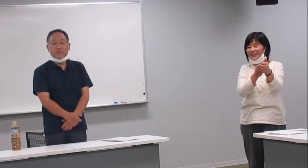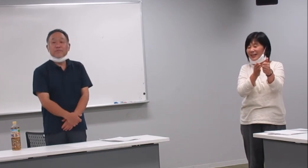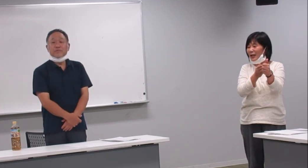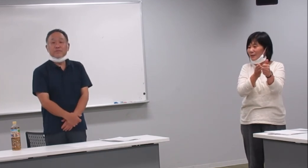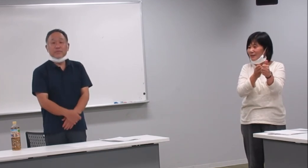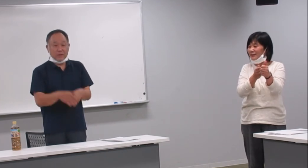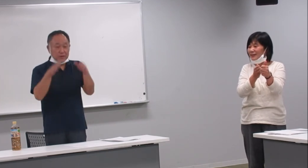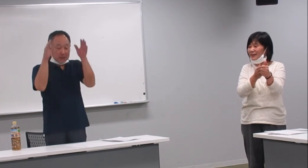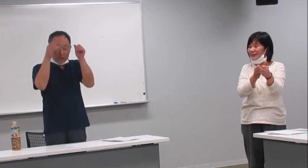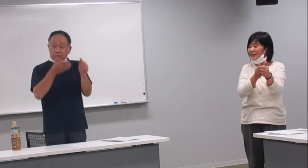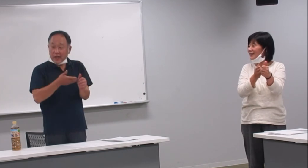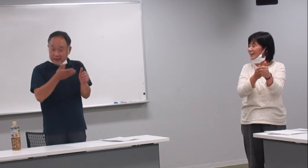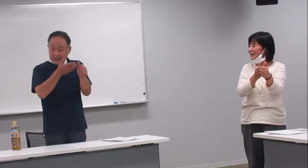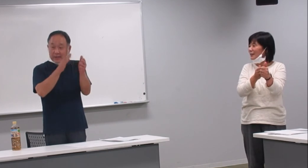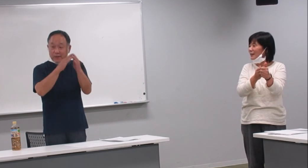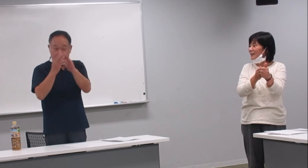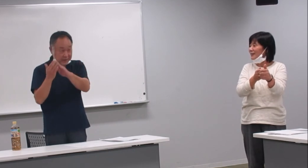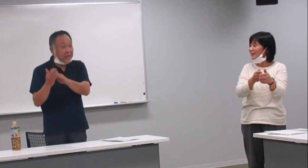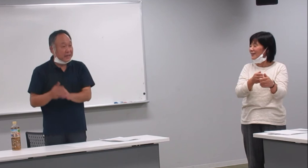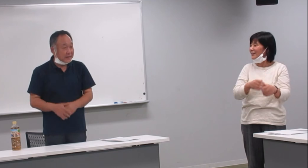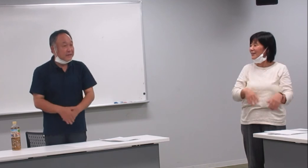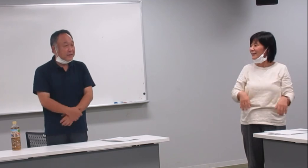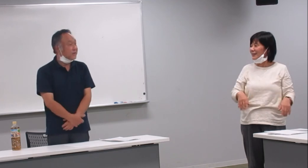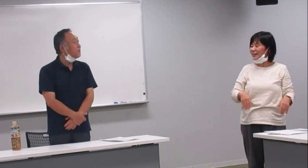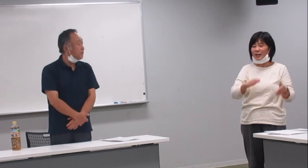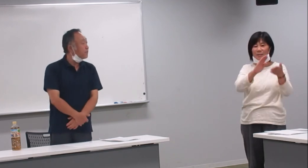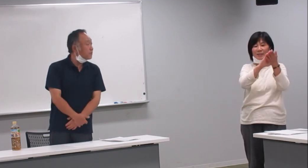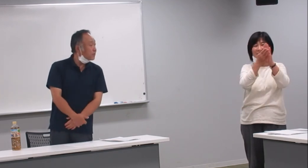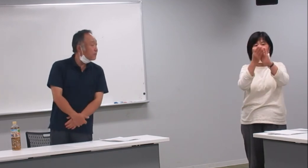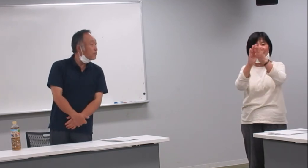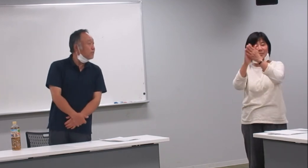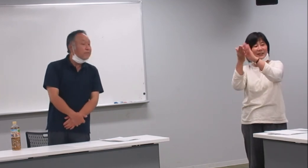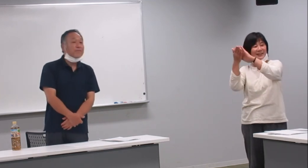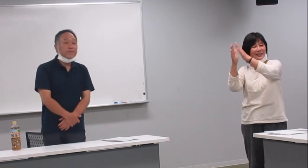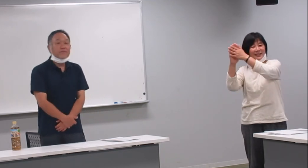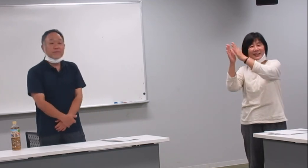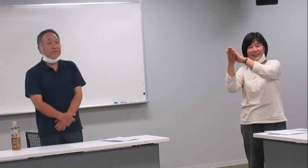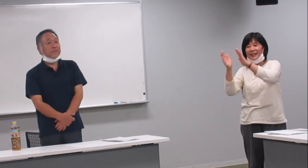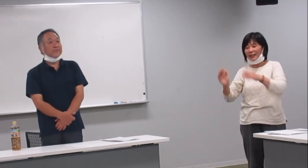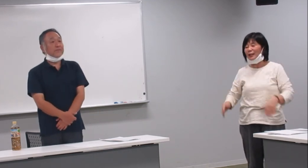町。